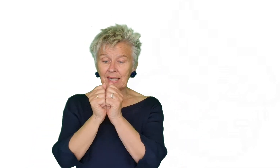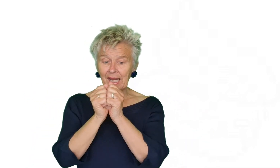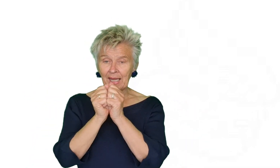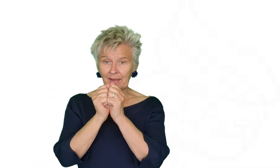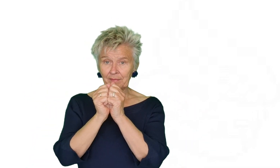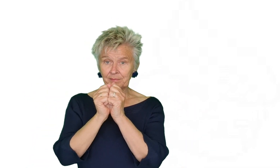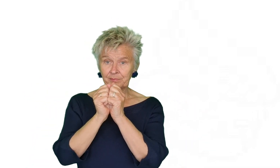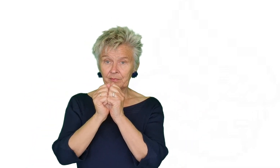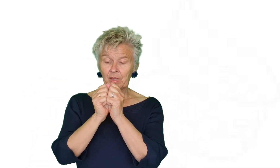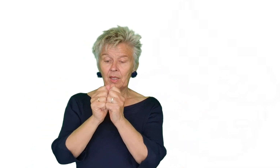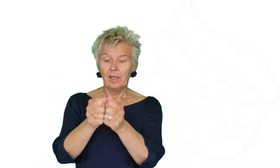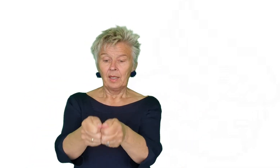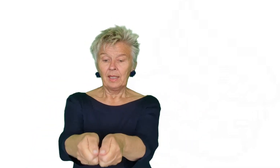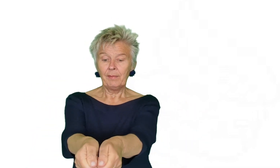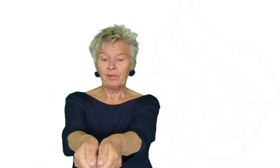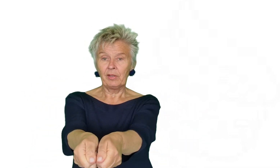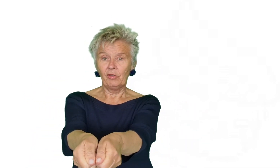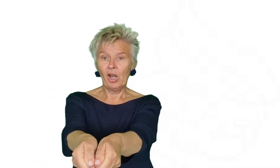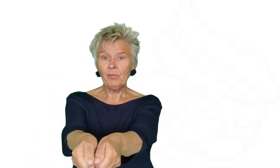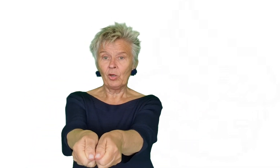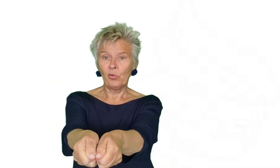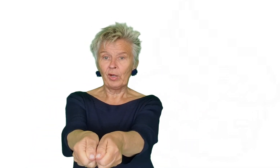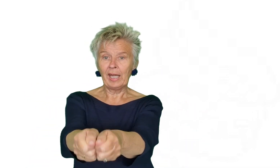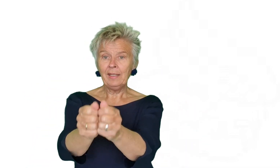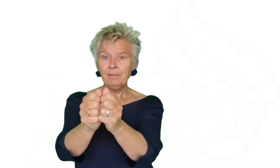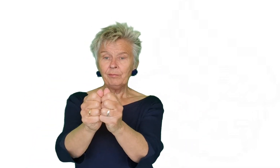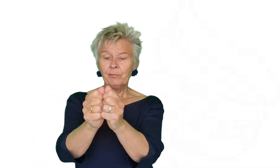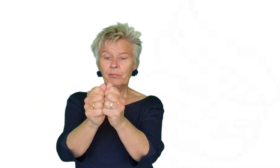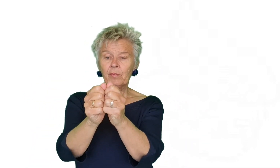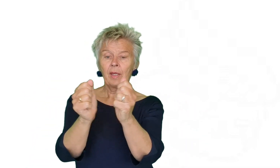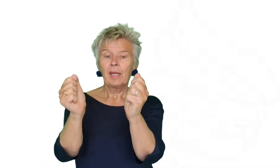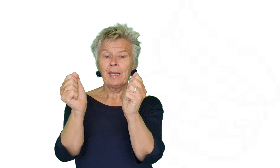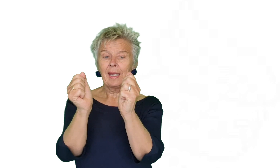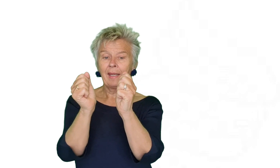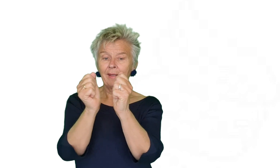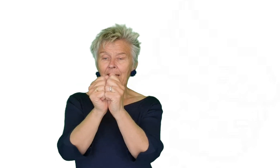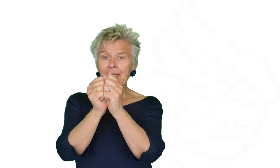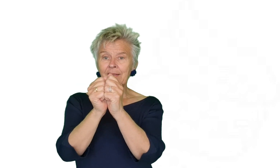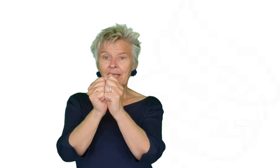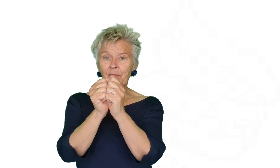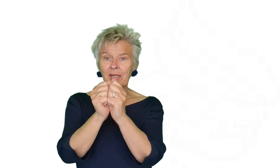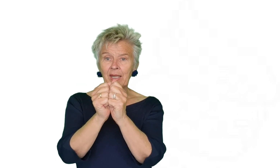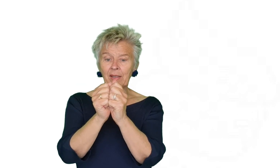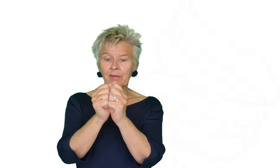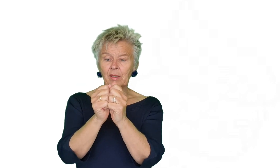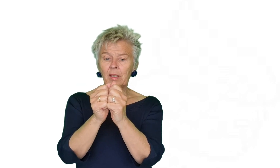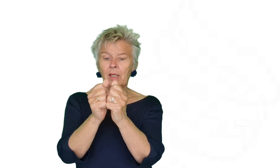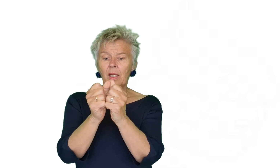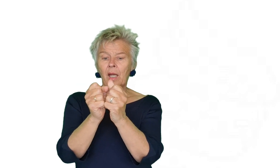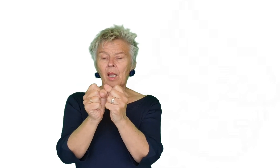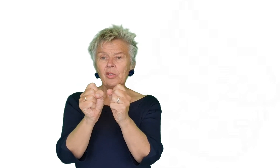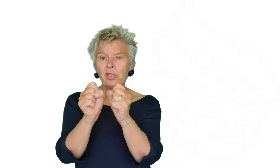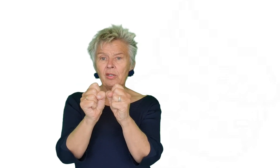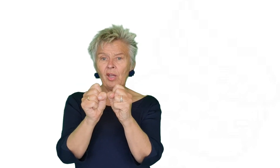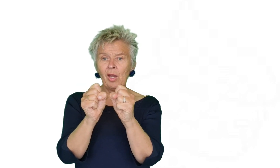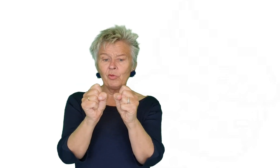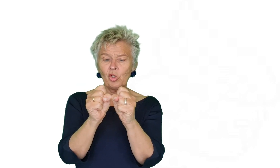jaar. Je hebt de duim eroverheen. En je gaat 1 keer tegen elkaar aan. Als je die duim zo doet,